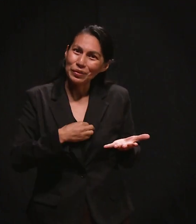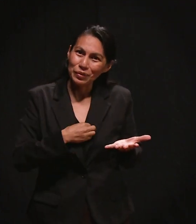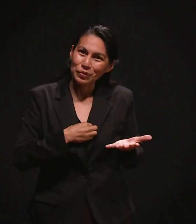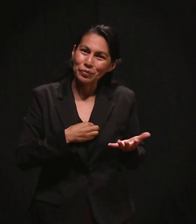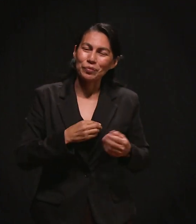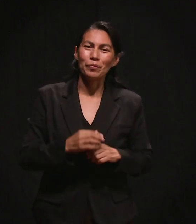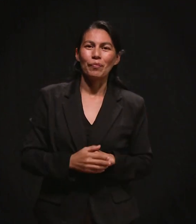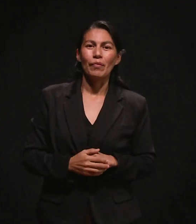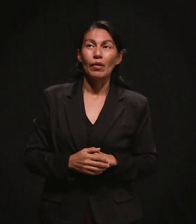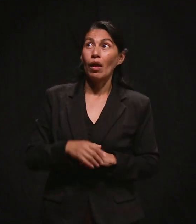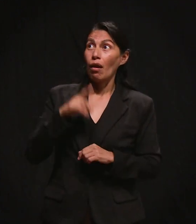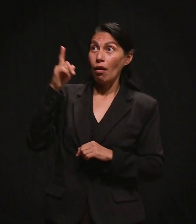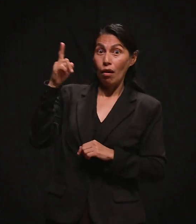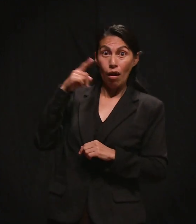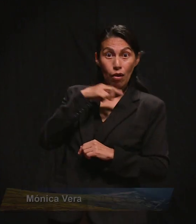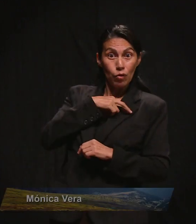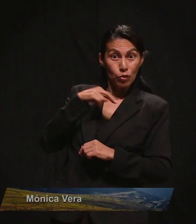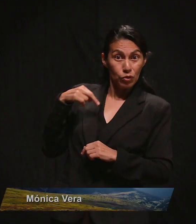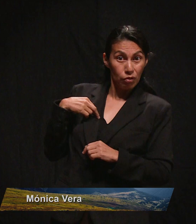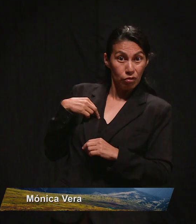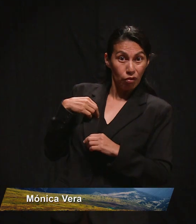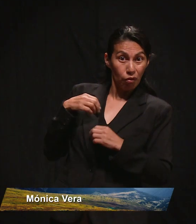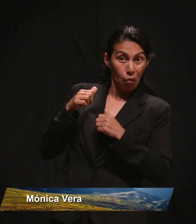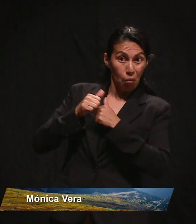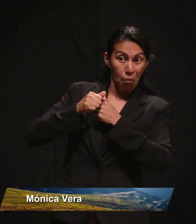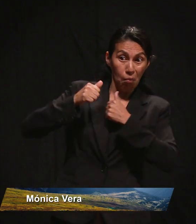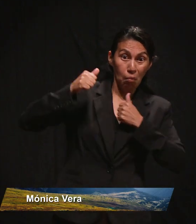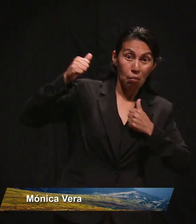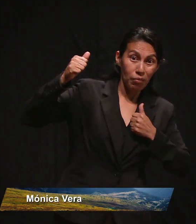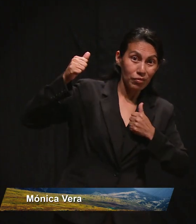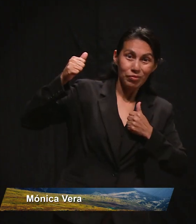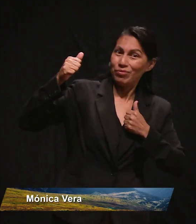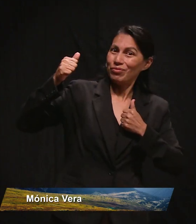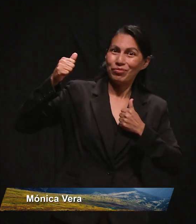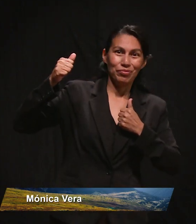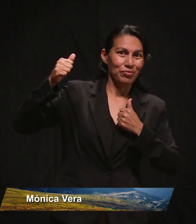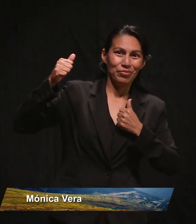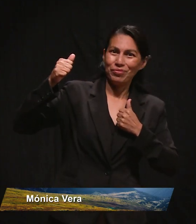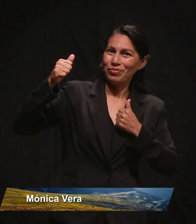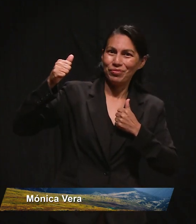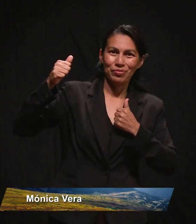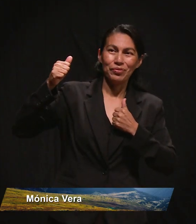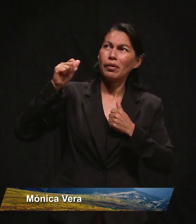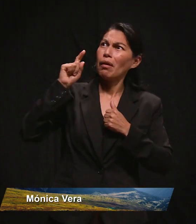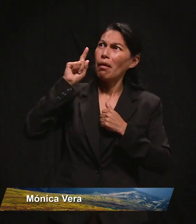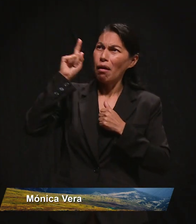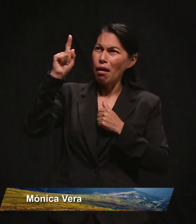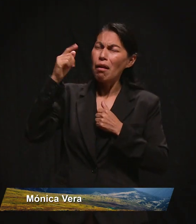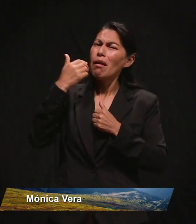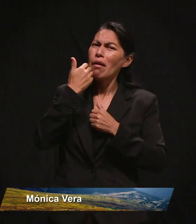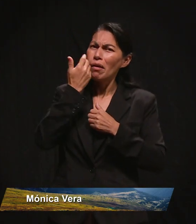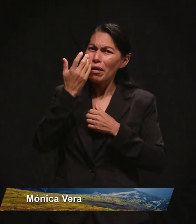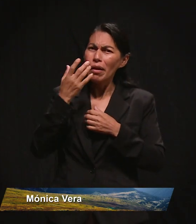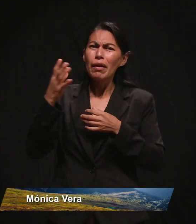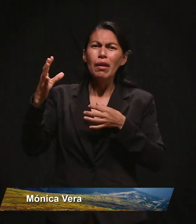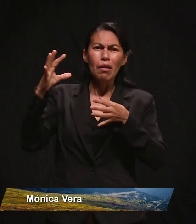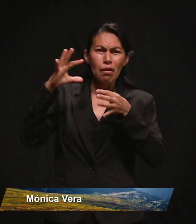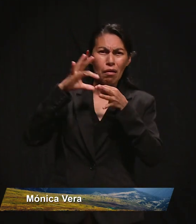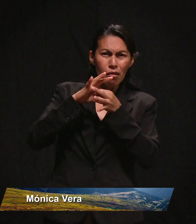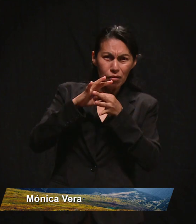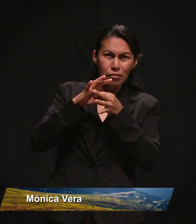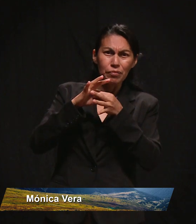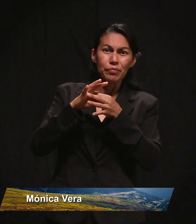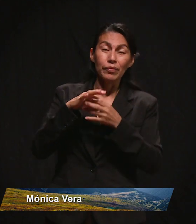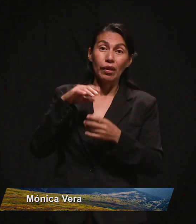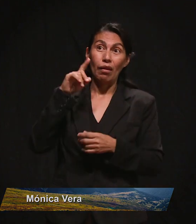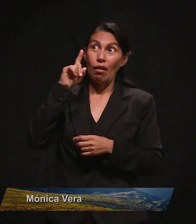nos desamparará. Él está más que dispuesto, inclusive dio su propia